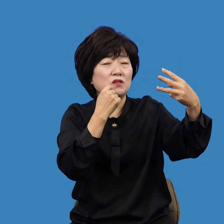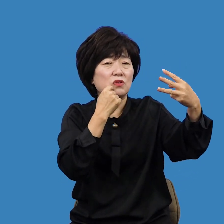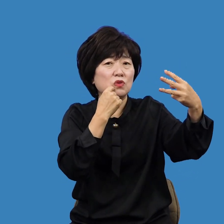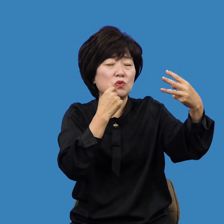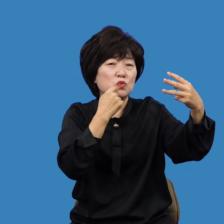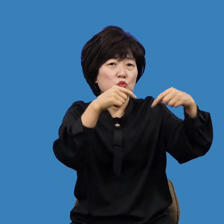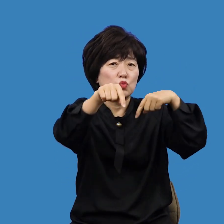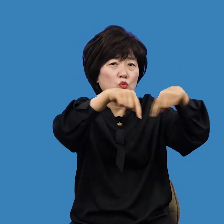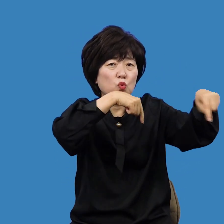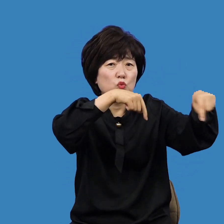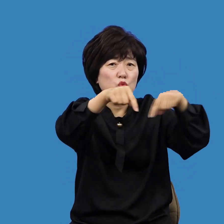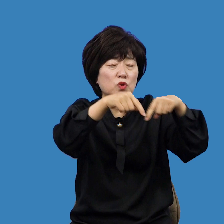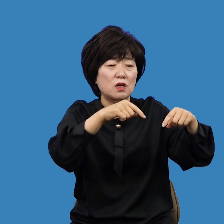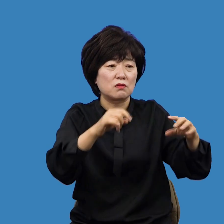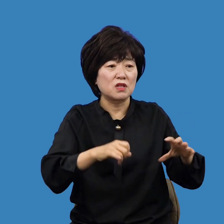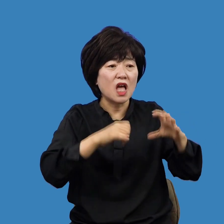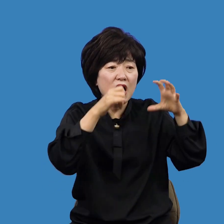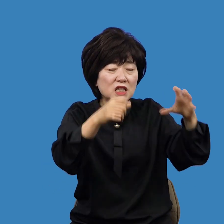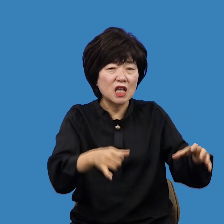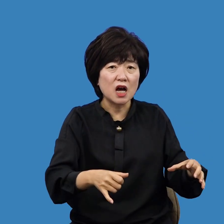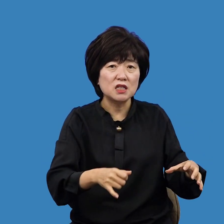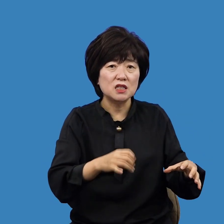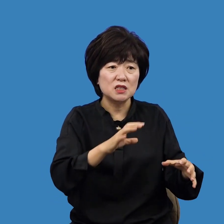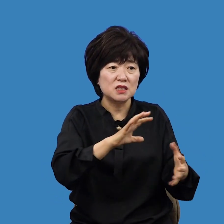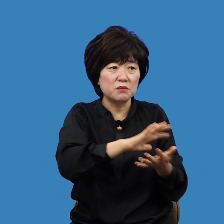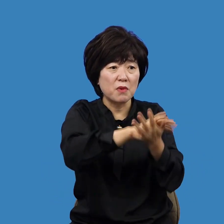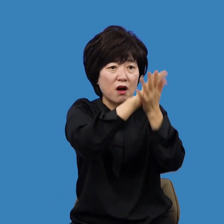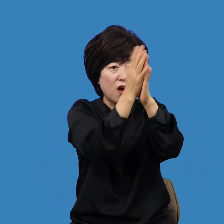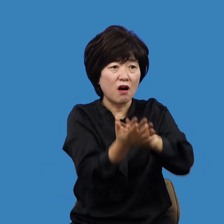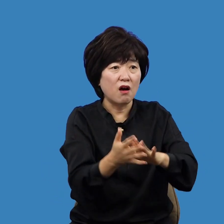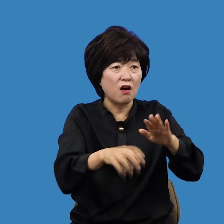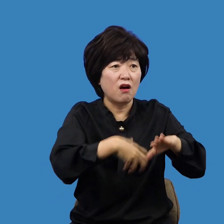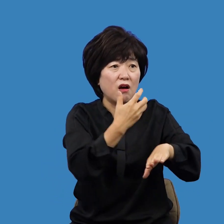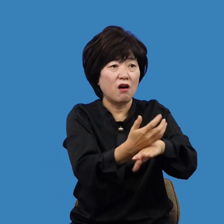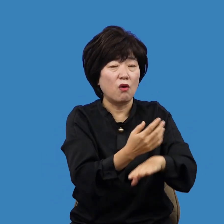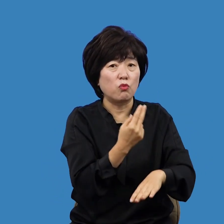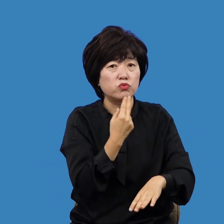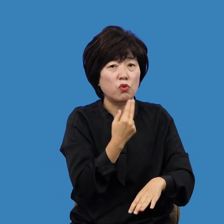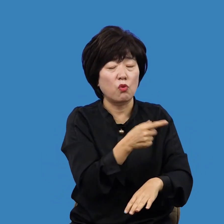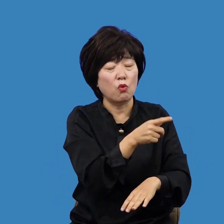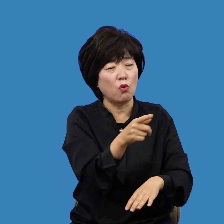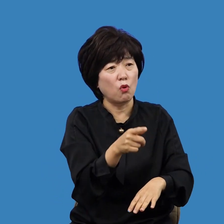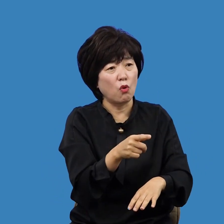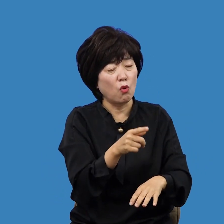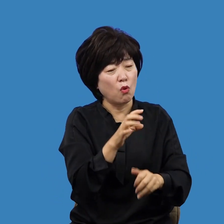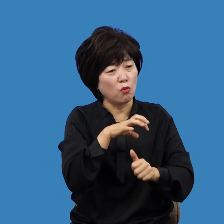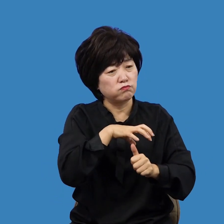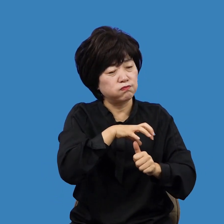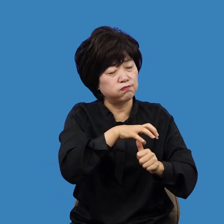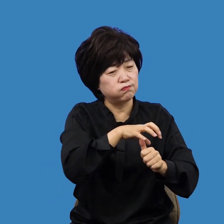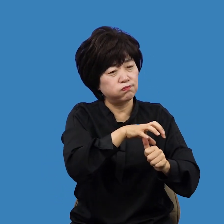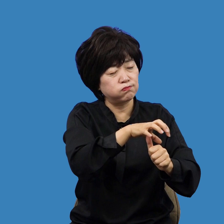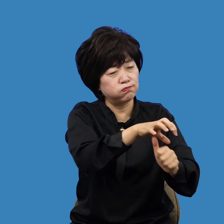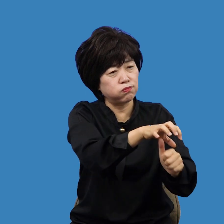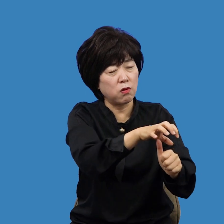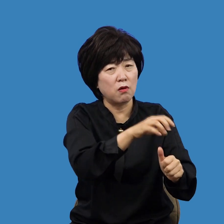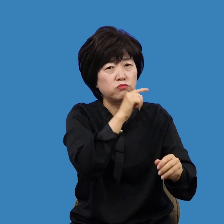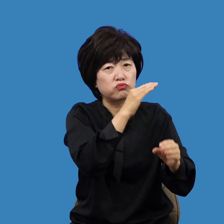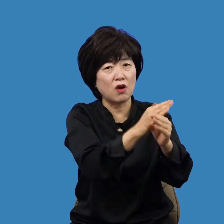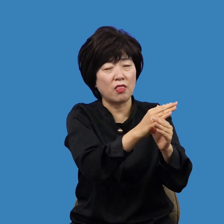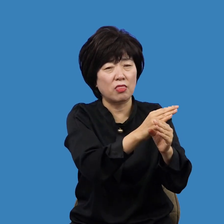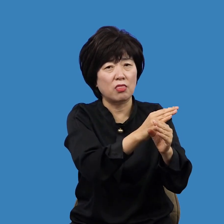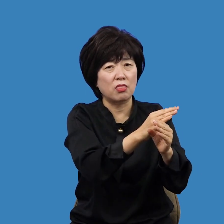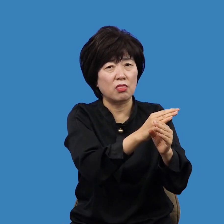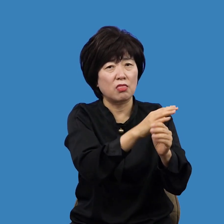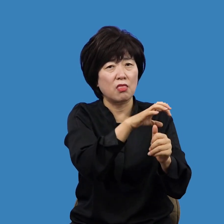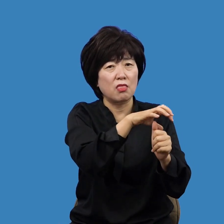지금 세상이 어떤 세상인데 이게 3대를 이루고 있는데도 그 안에서 아무 일도 안 일어날 뿐만이 아니라